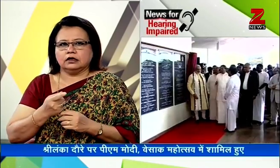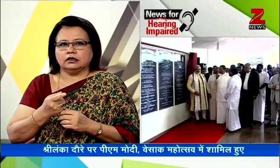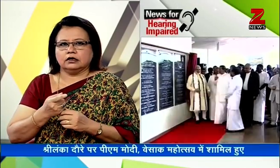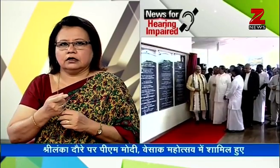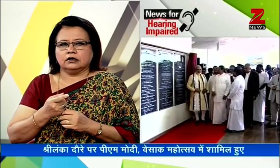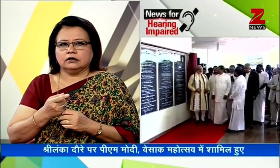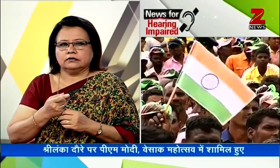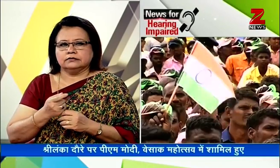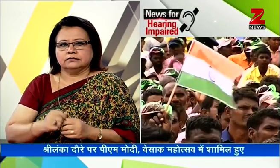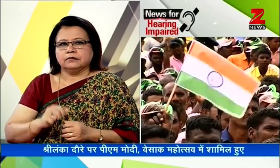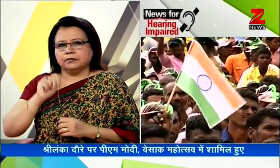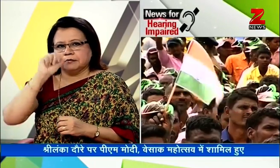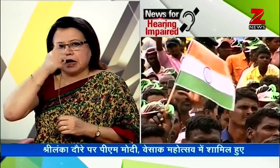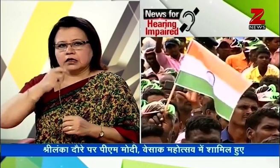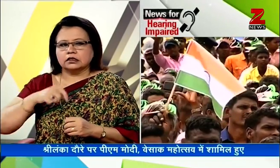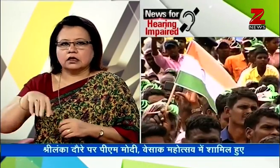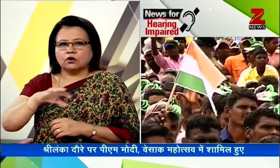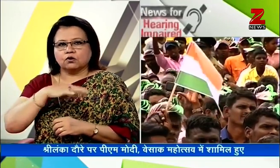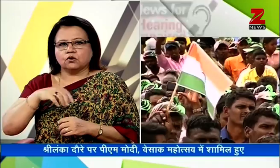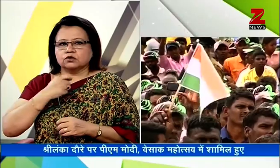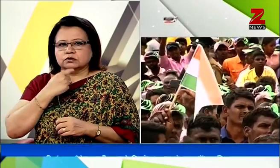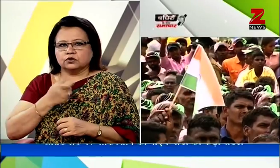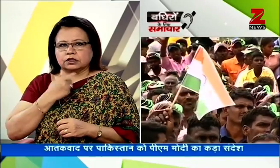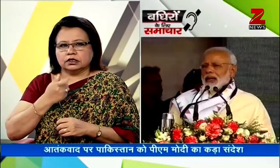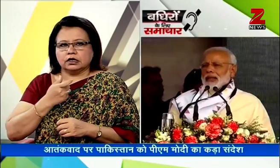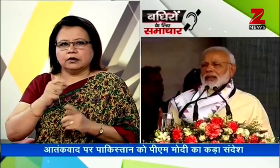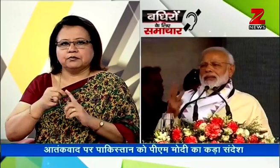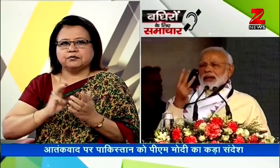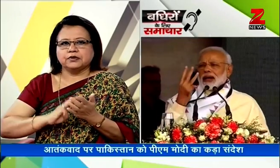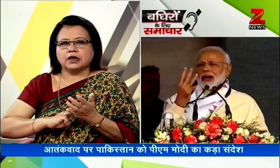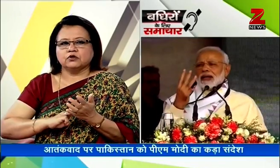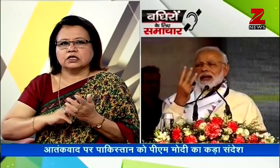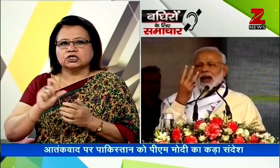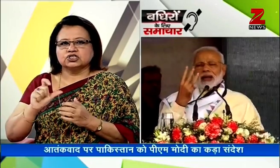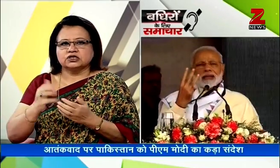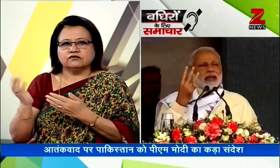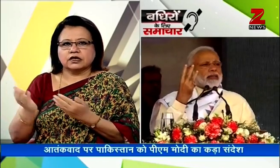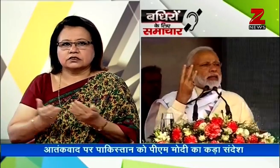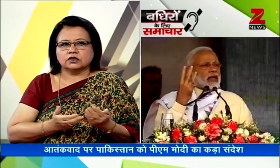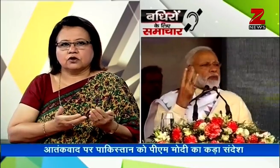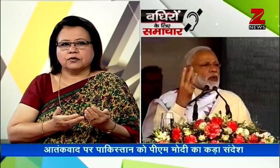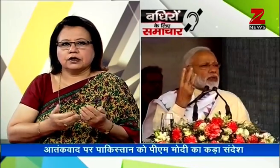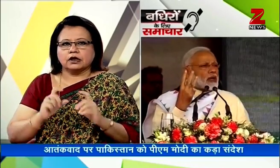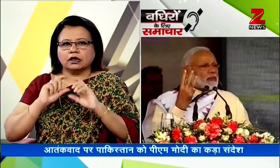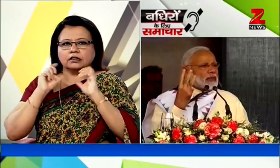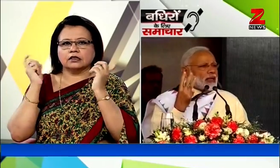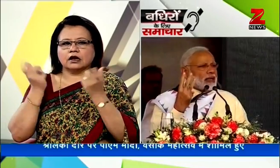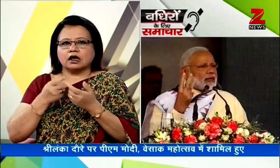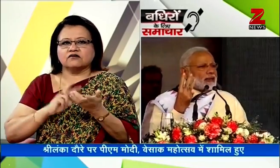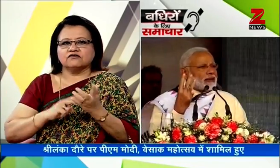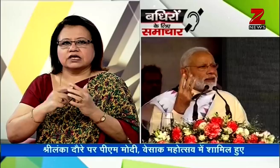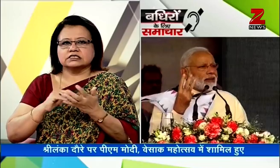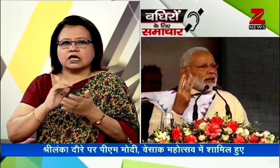ऐलान भी किया। भारतीय मूल के लोगों को संबोधित किया। पीएम मोदी चीफ गेस्ट के तौर पर